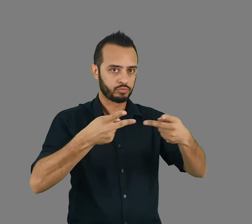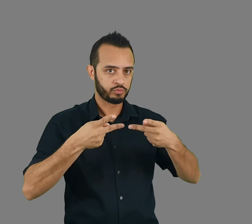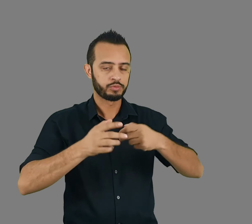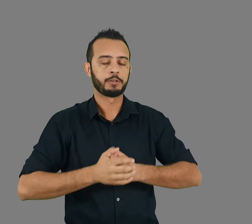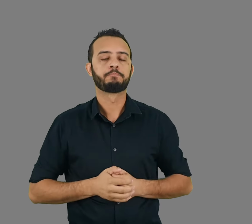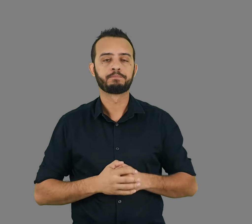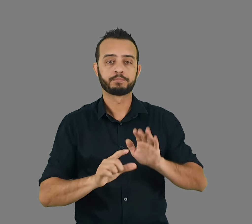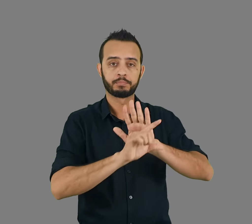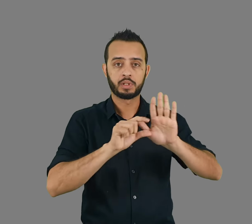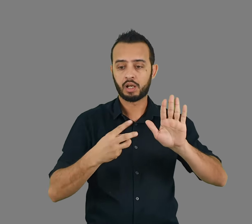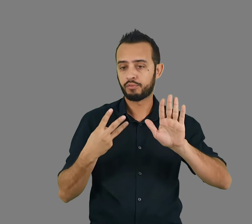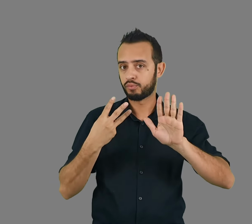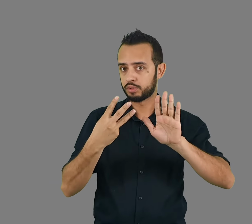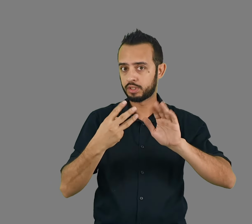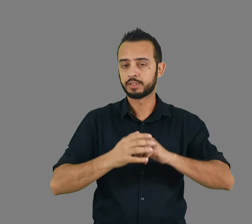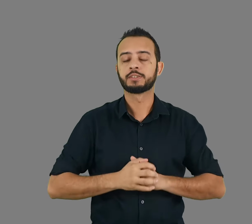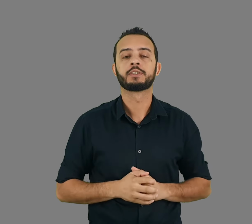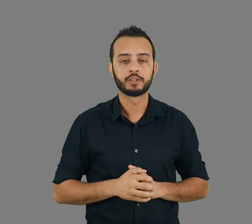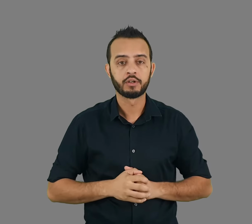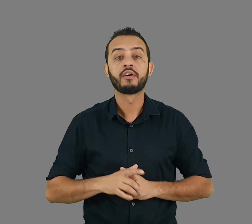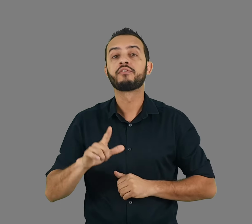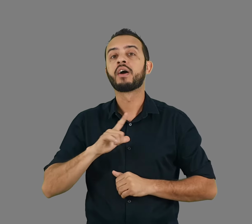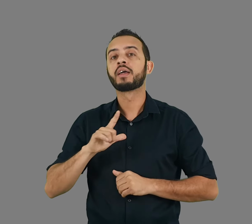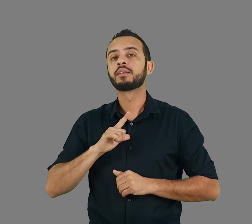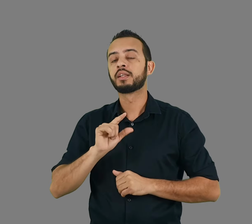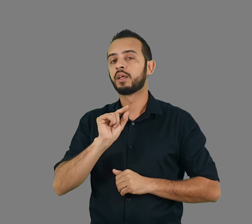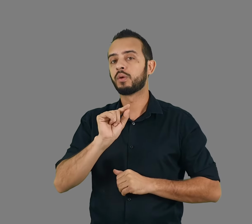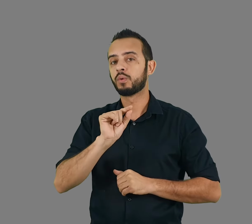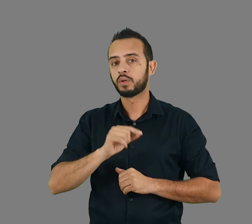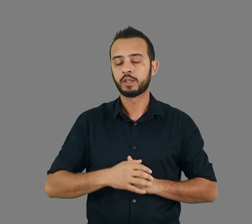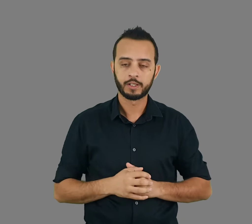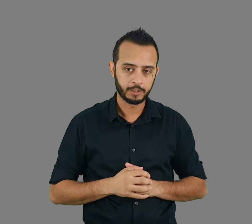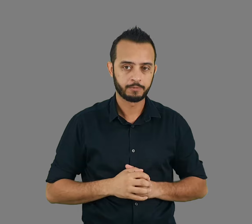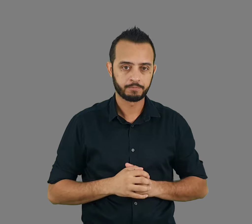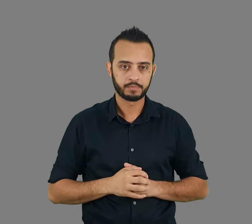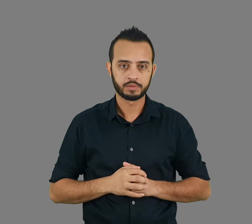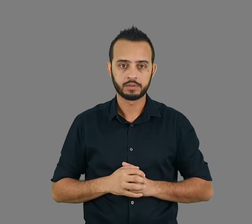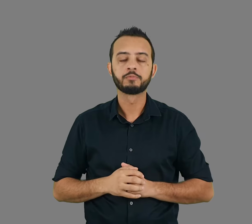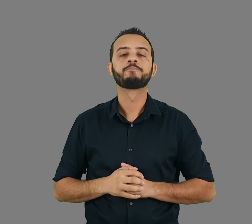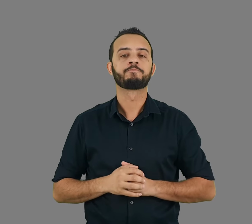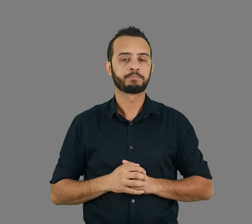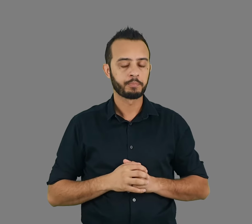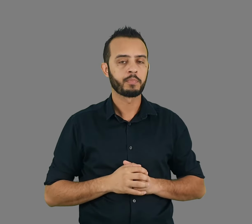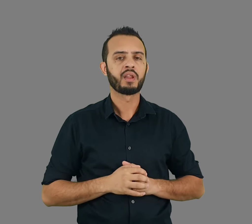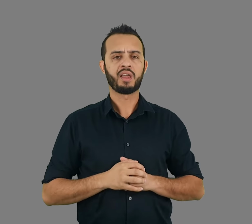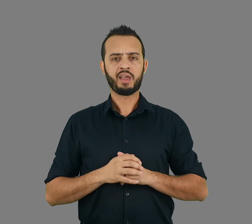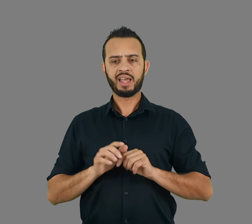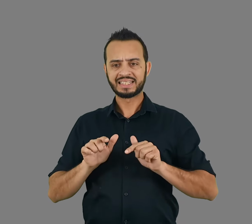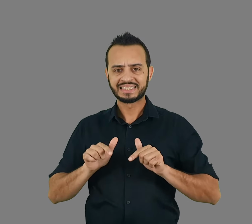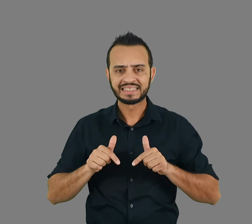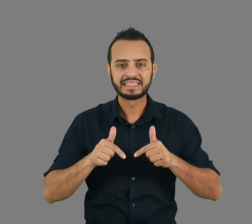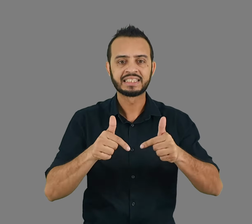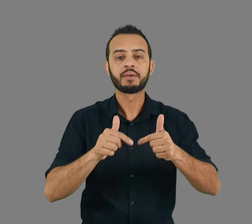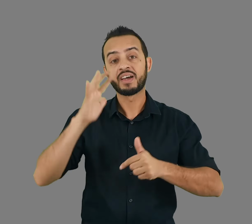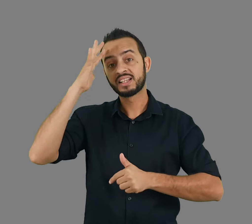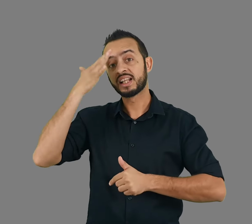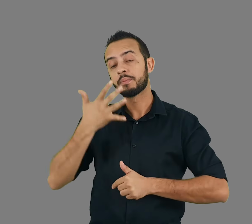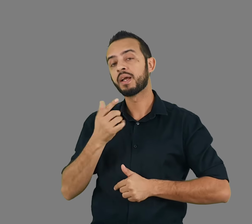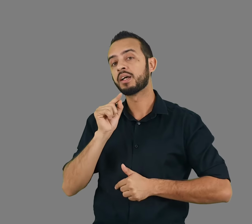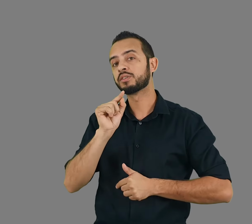Parágrafo 3º. Serão tomadas por escrutínio secreto as deliberações que